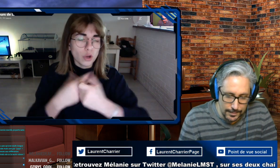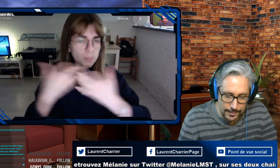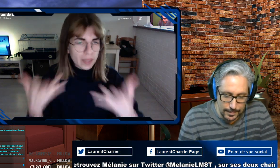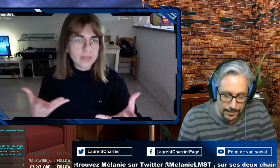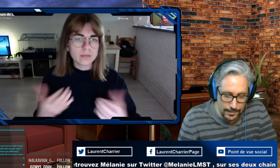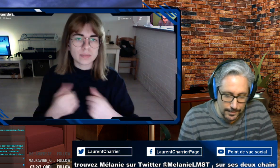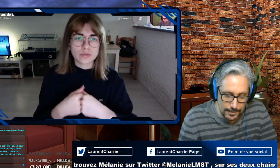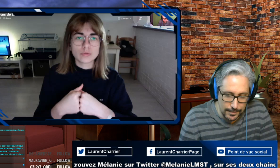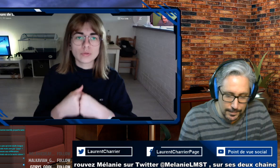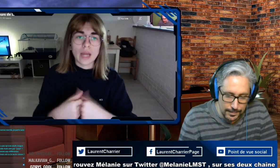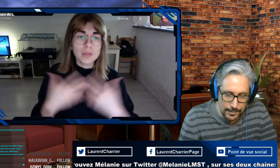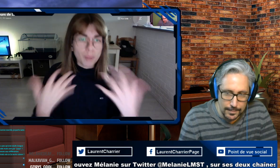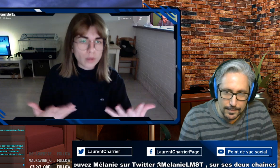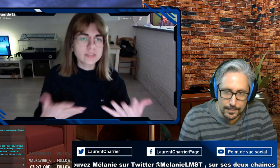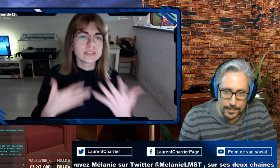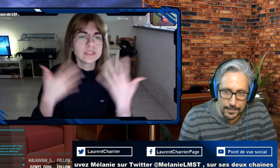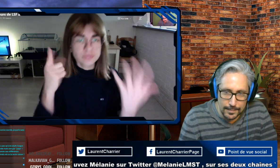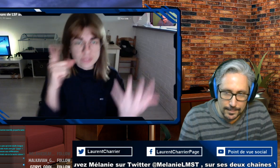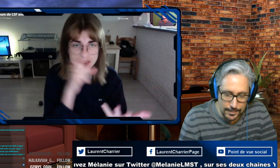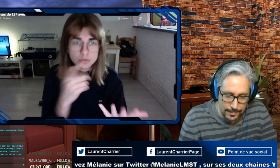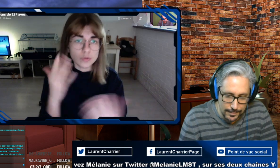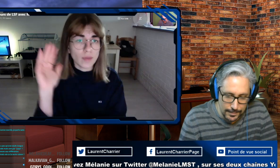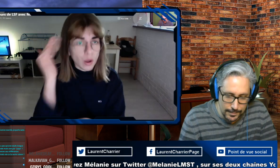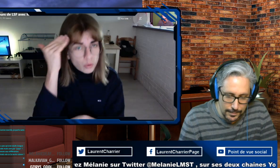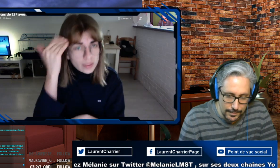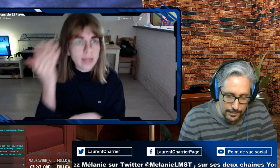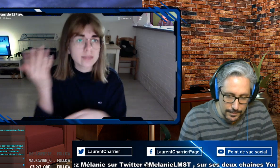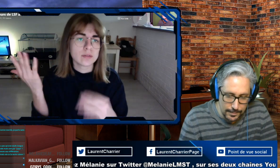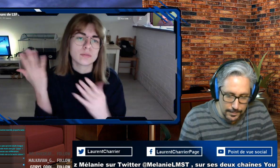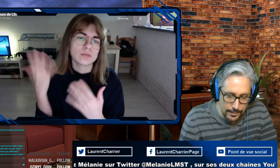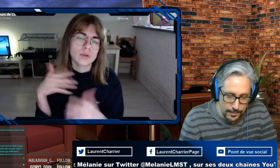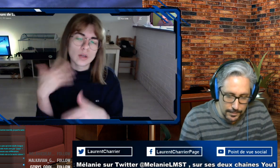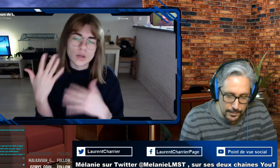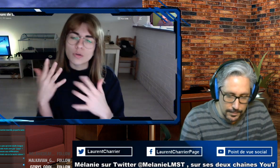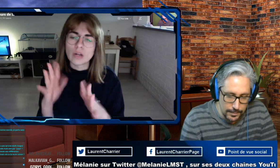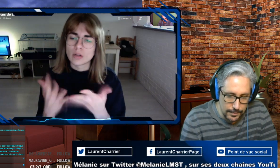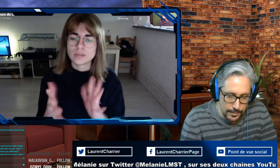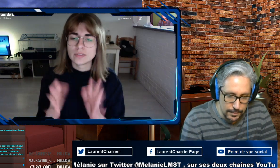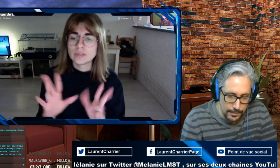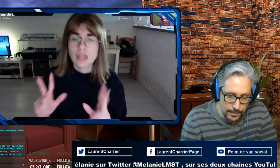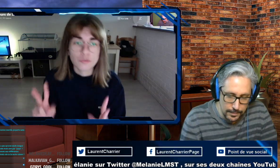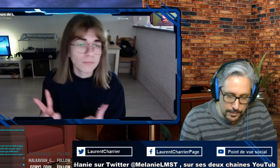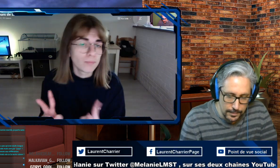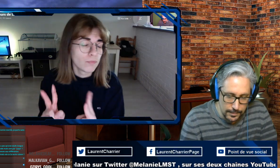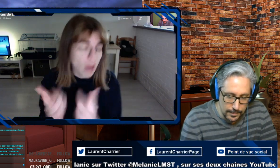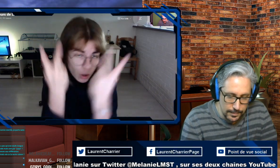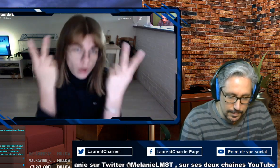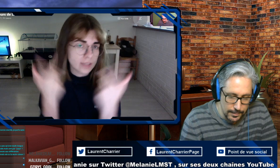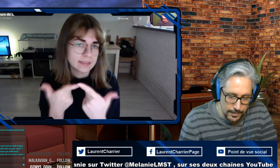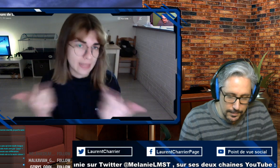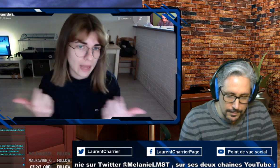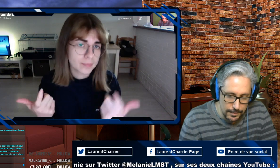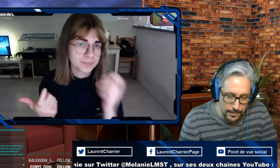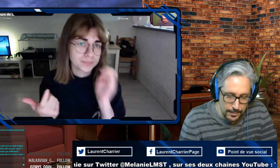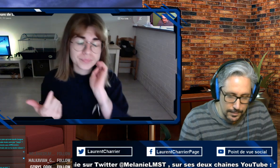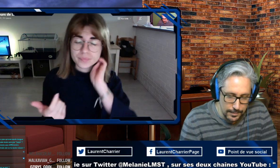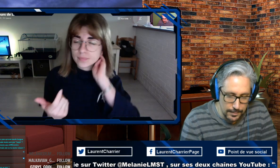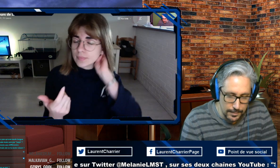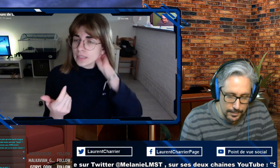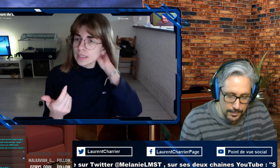Dans le pays, parce qu'à l'époque, c'était difficile de se faire connaître, que la langue de signe a une valeur, etc.